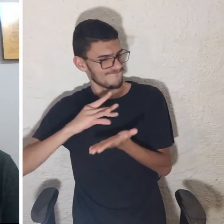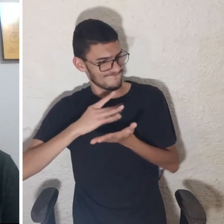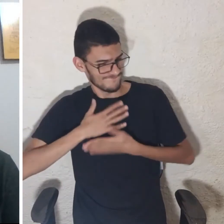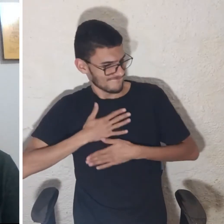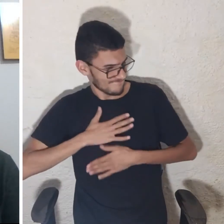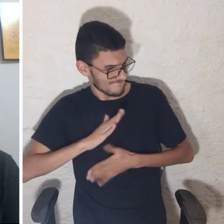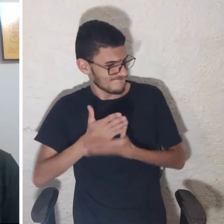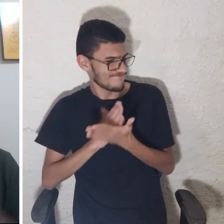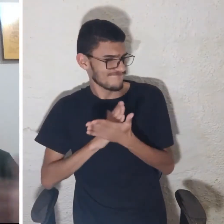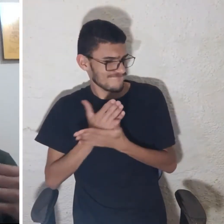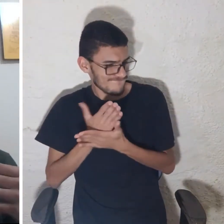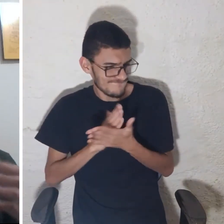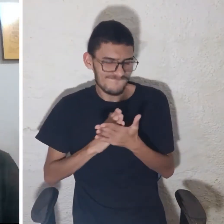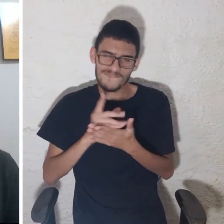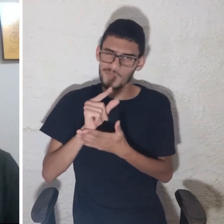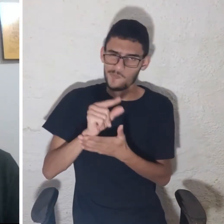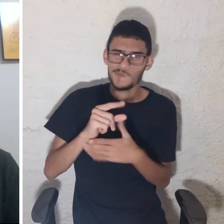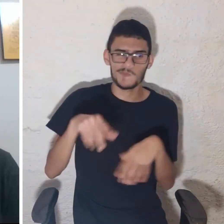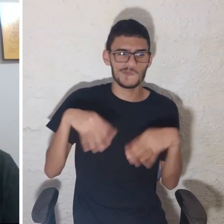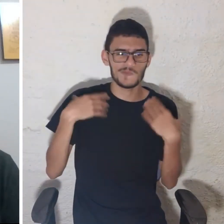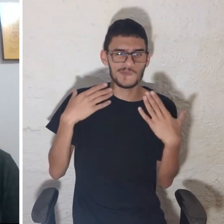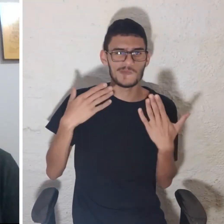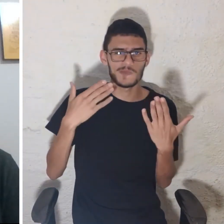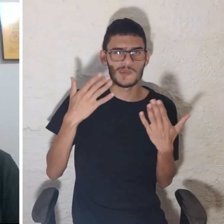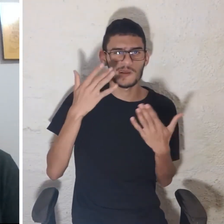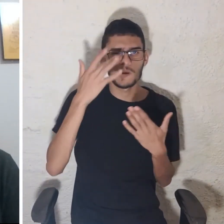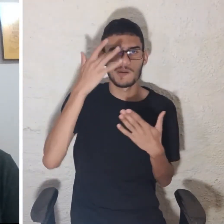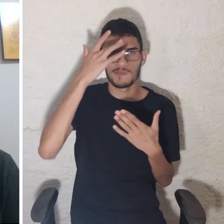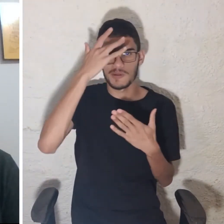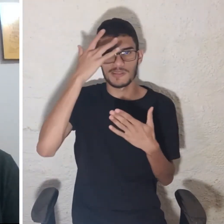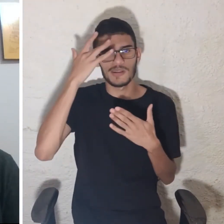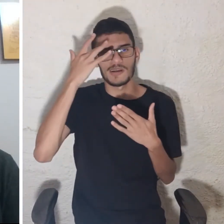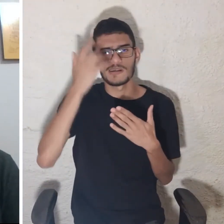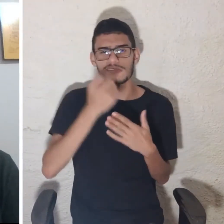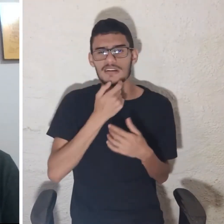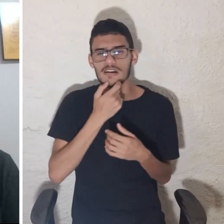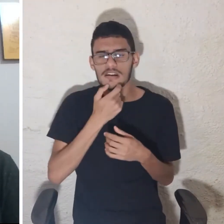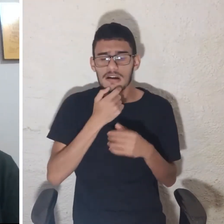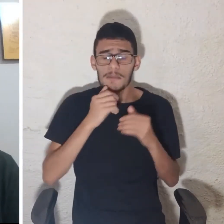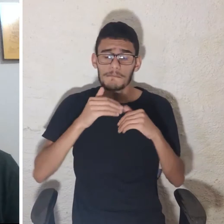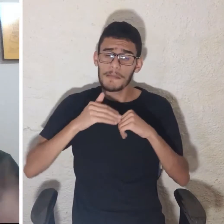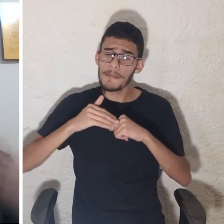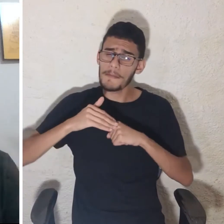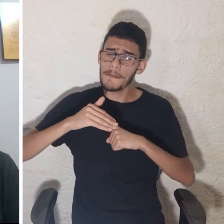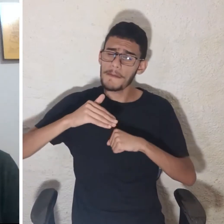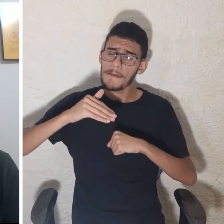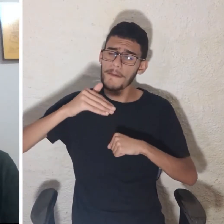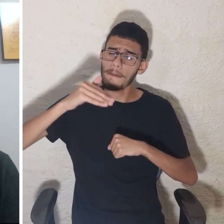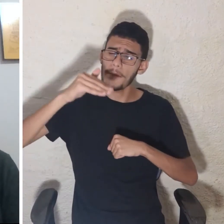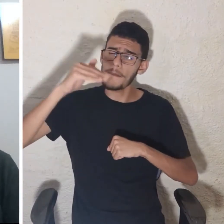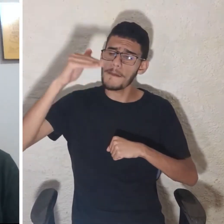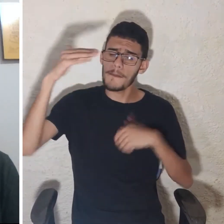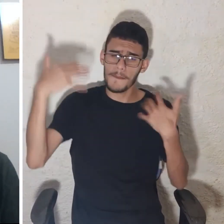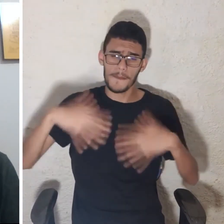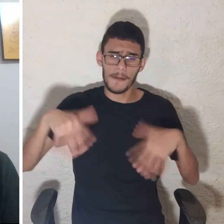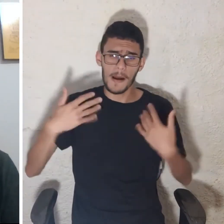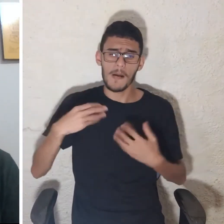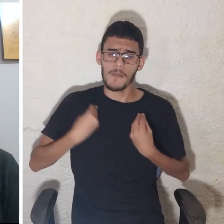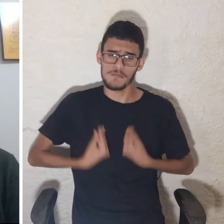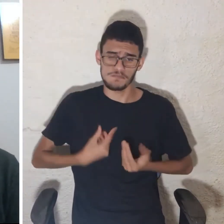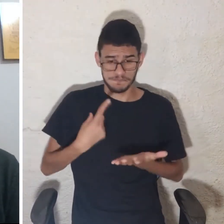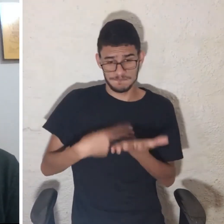contra os franceses. Então, né, os ingleses se beneficiaram muito e acabaram sendo os grandes, se tornando a partir de então os